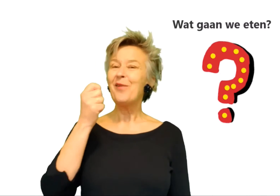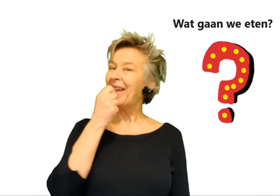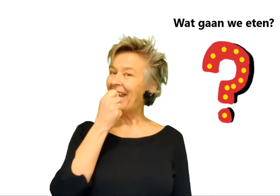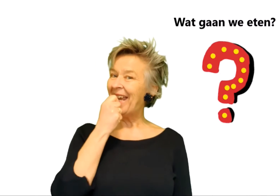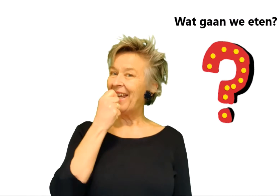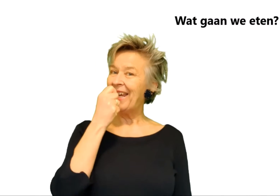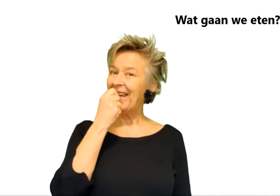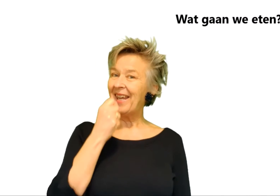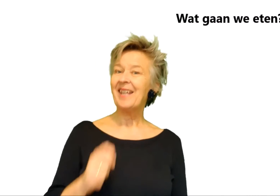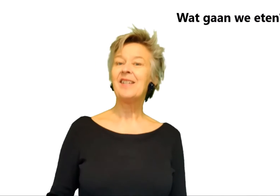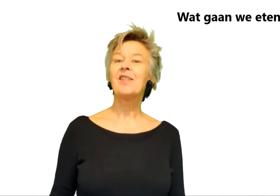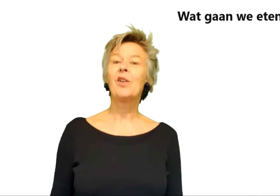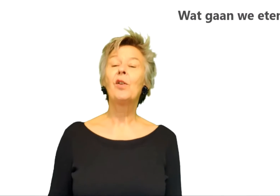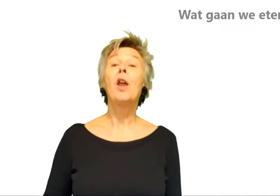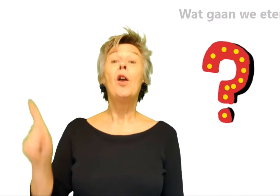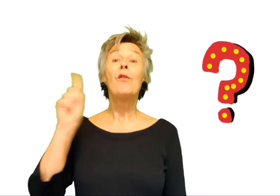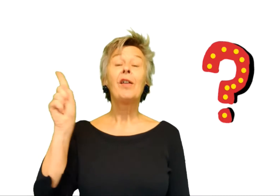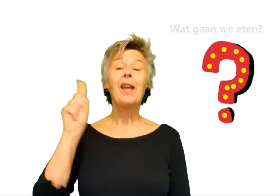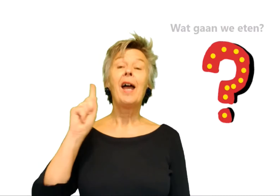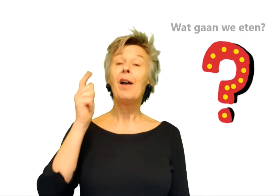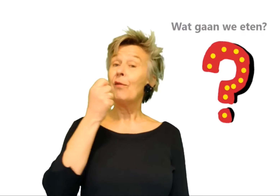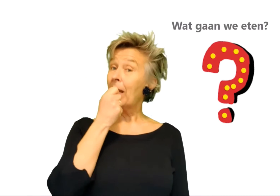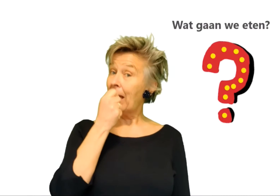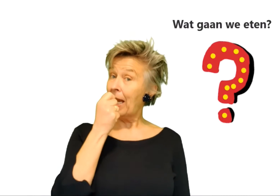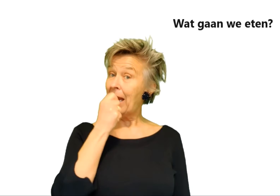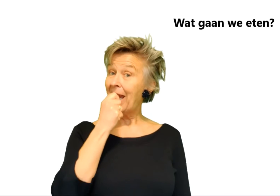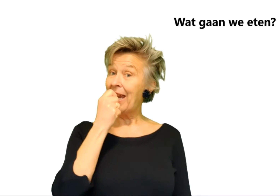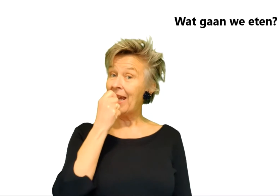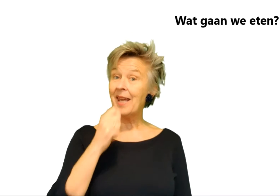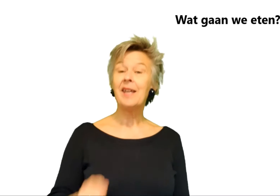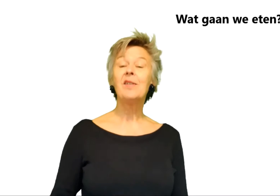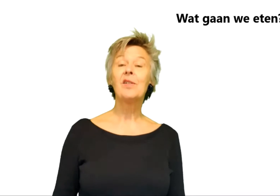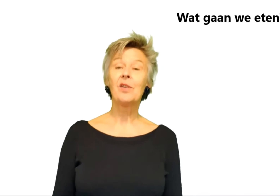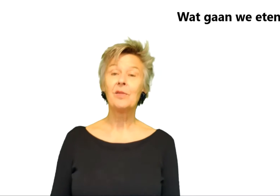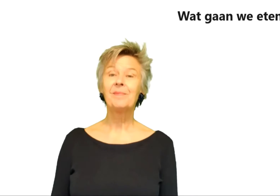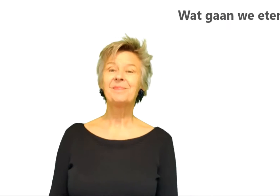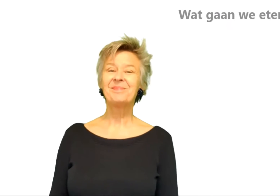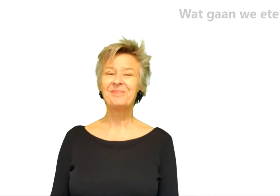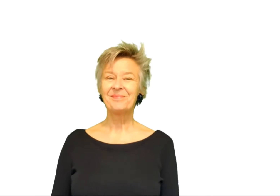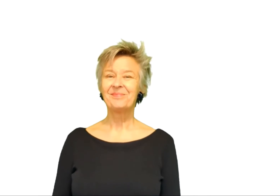we eten? Wat gaan we eten?